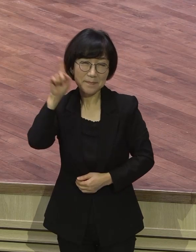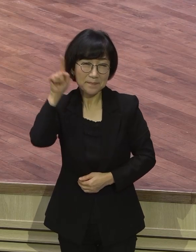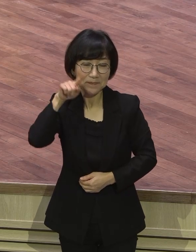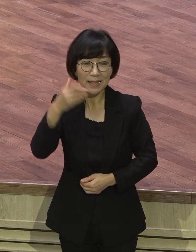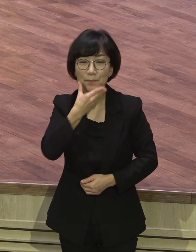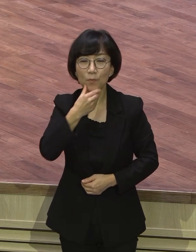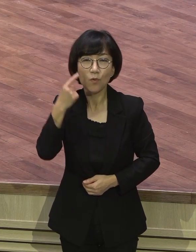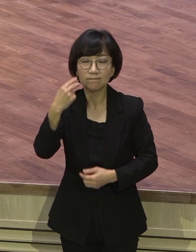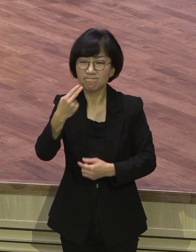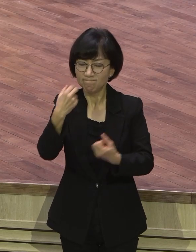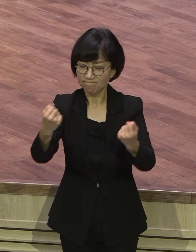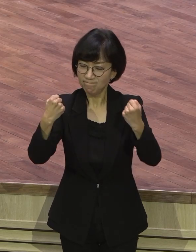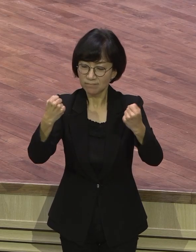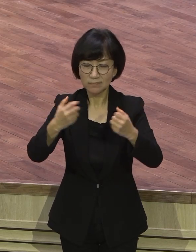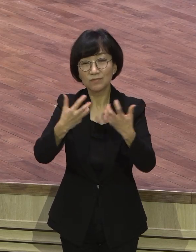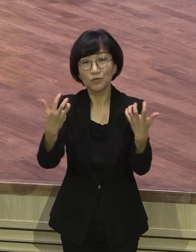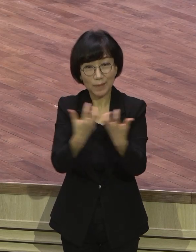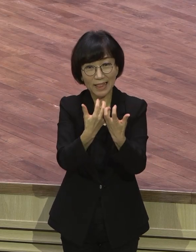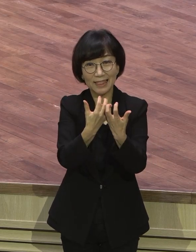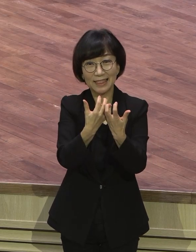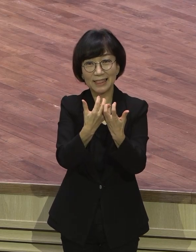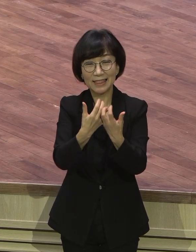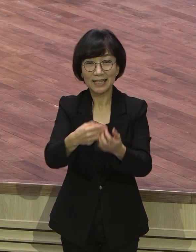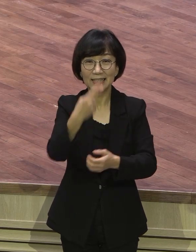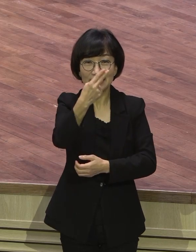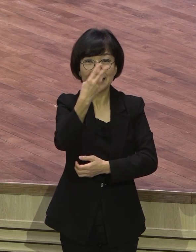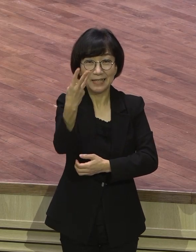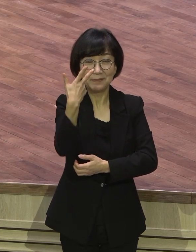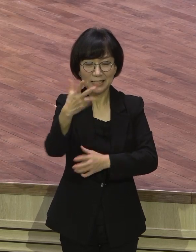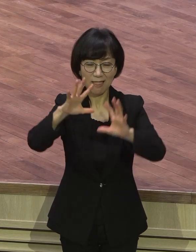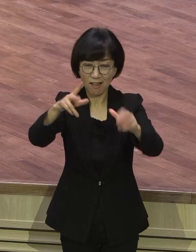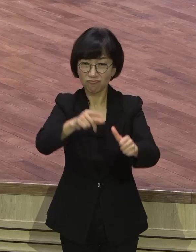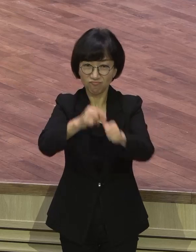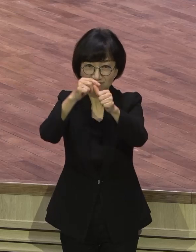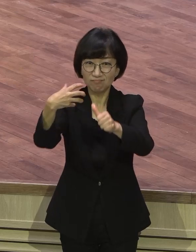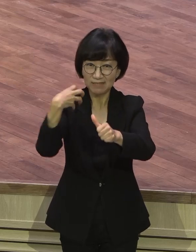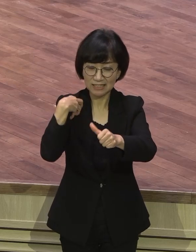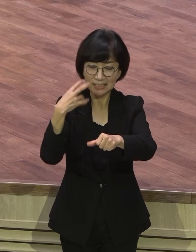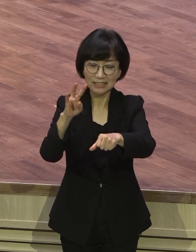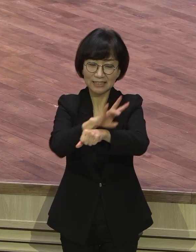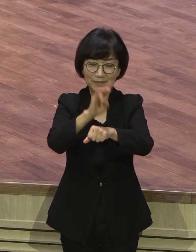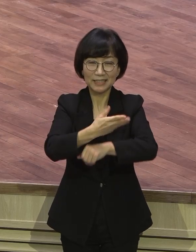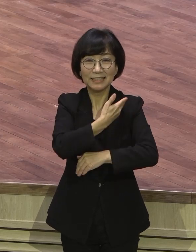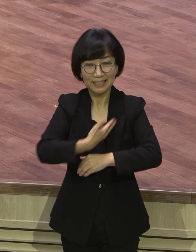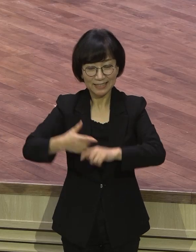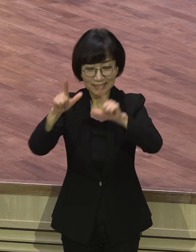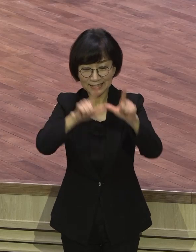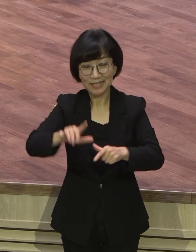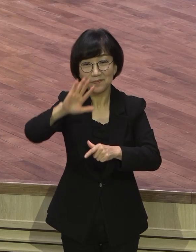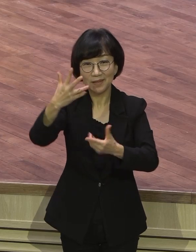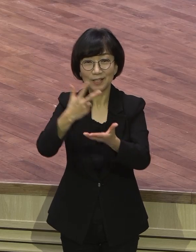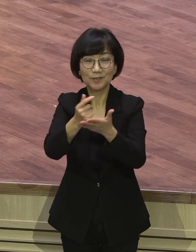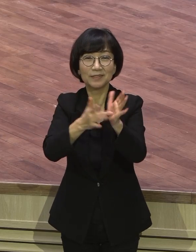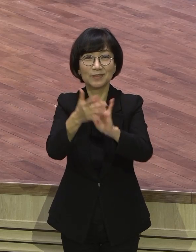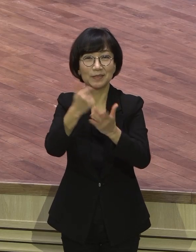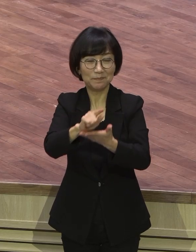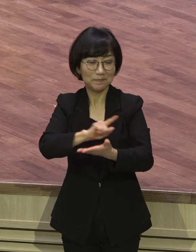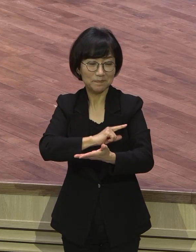충만한 그래서 2, 3, 7 나라 살리는 24 제자의 삶을 사시길 제목으로 축복합니다